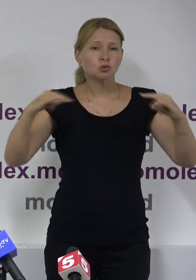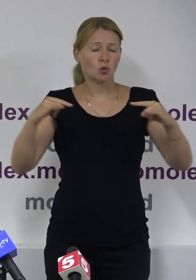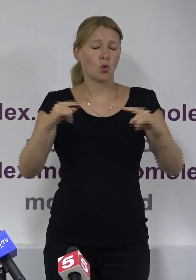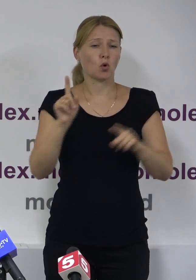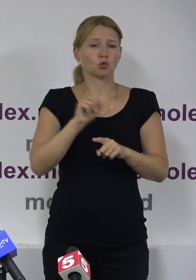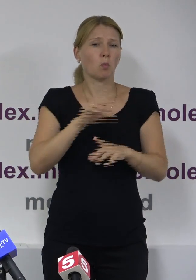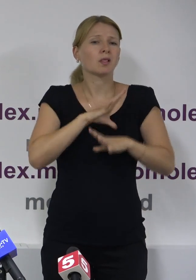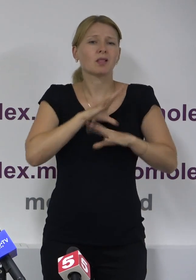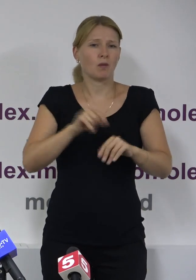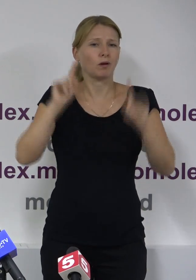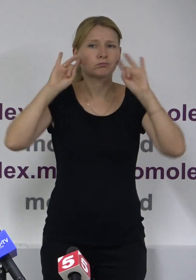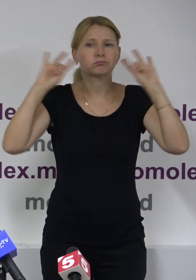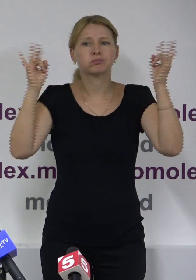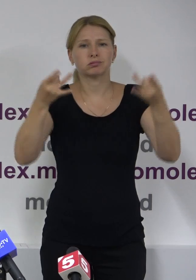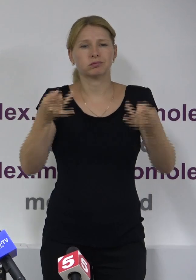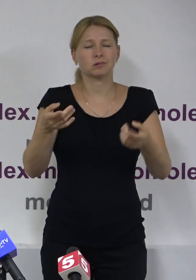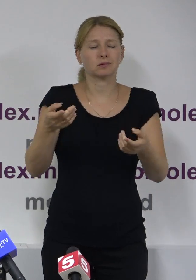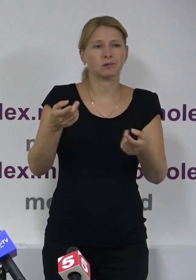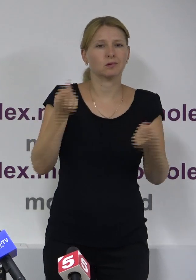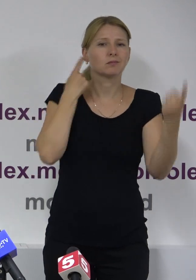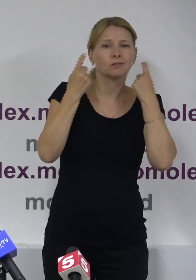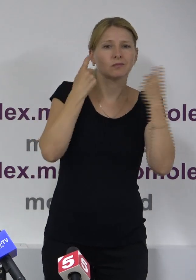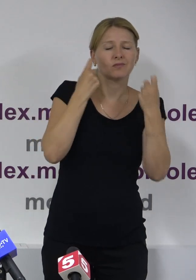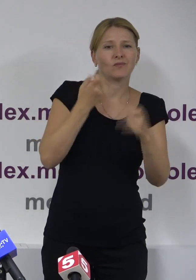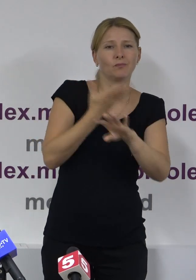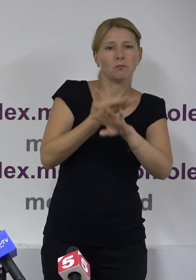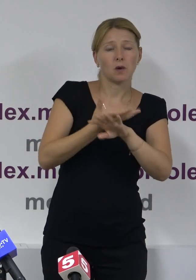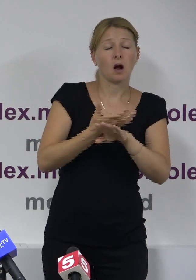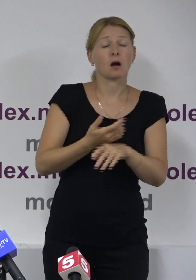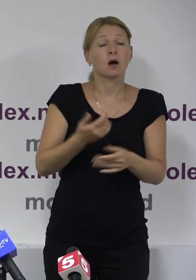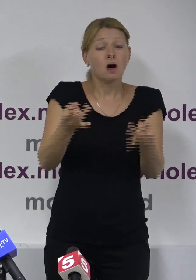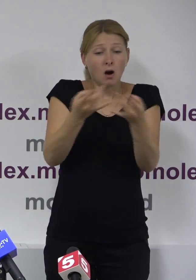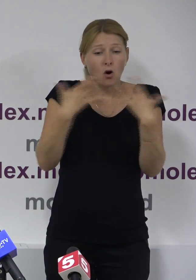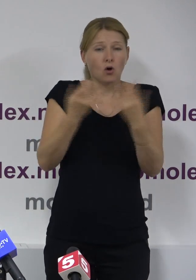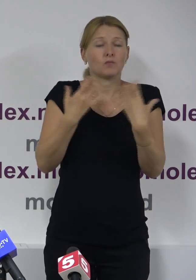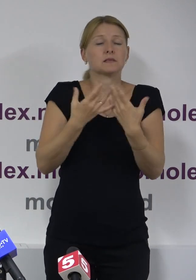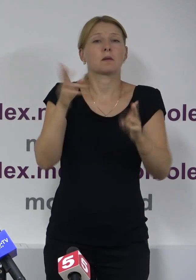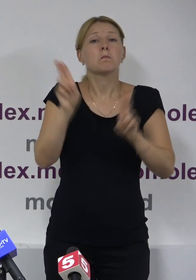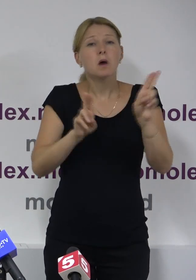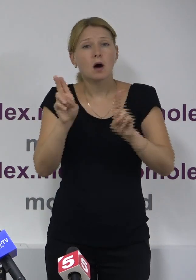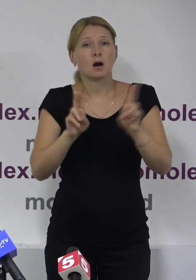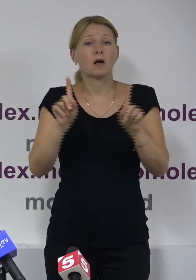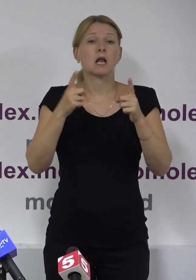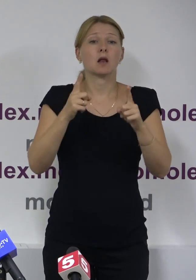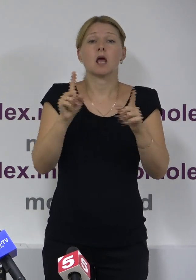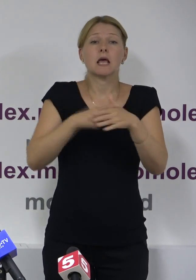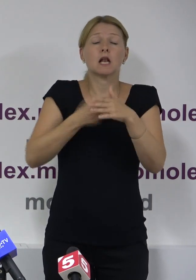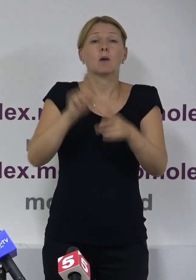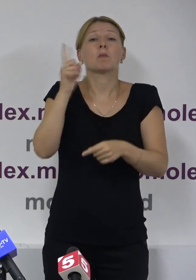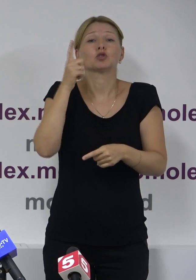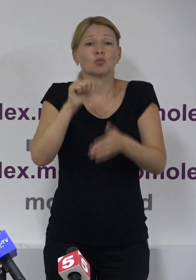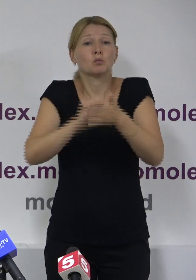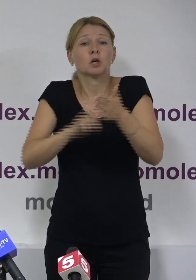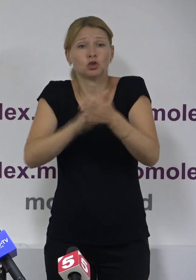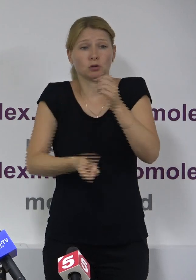speculații la acest subiect, să comunice proactiv și să explice care pot fi sau care sunt, de fapt, cauzele, pentru că, așa cum spuneam,